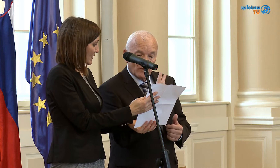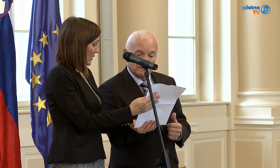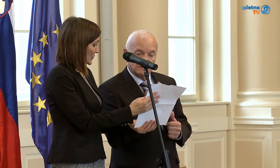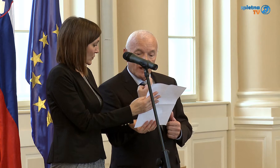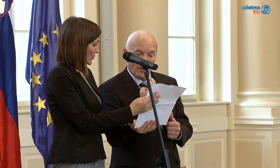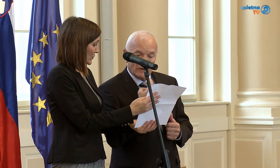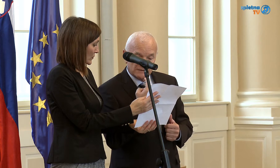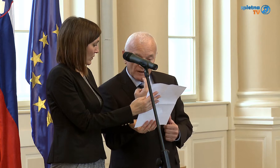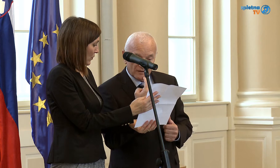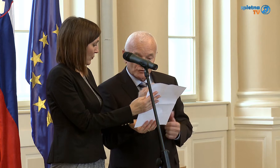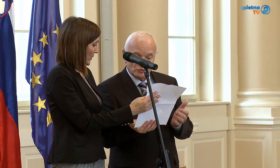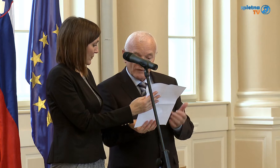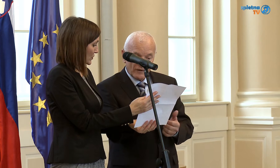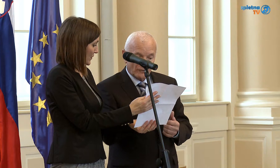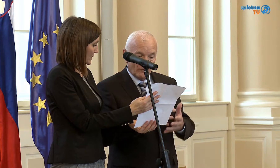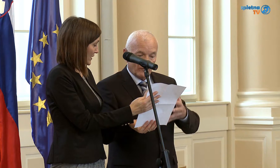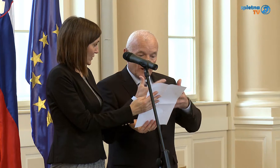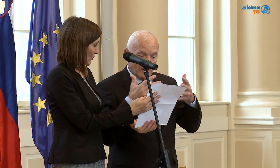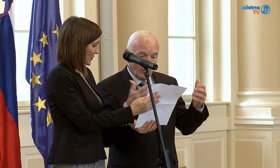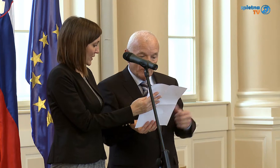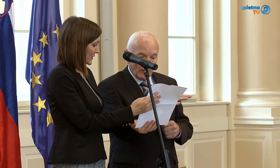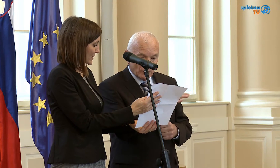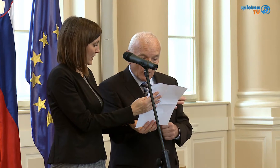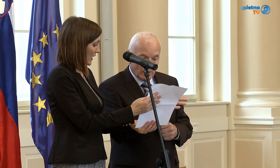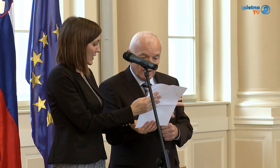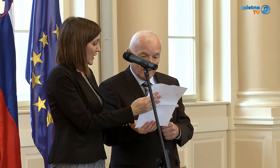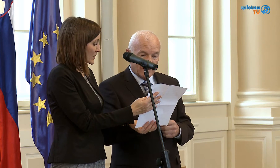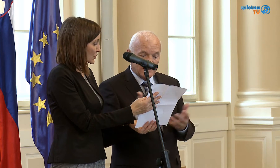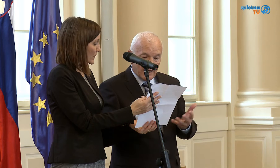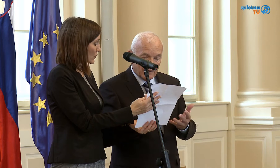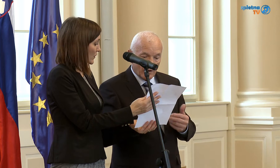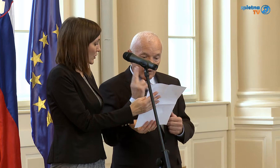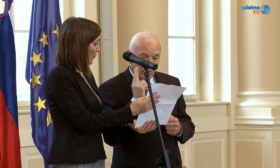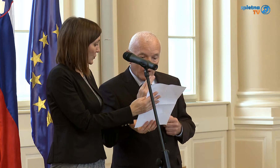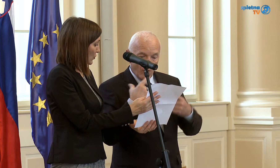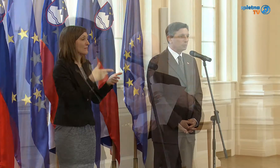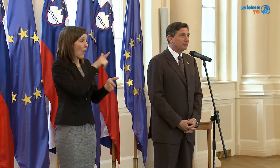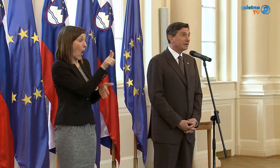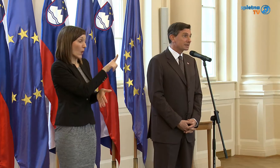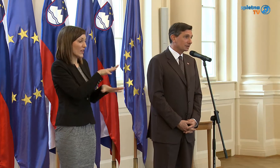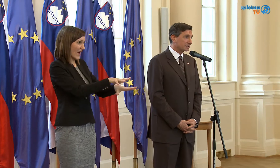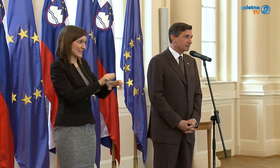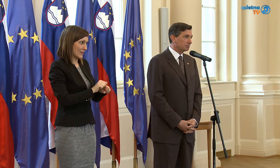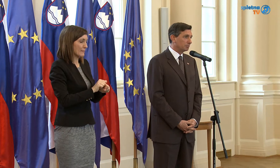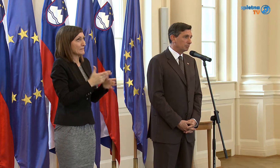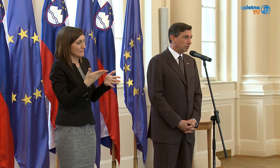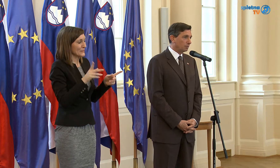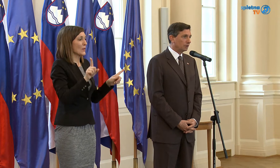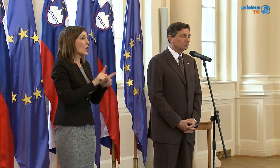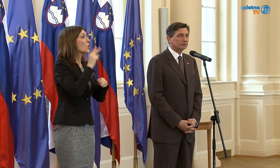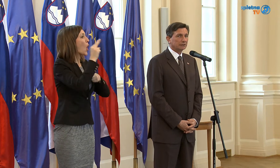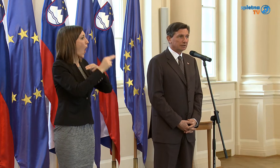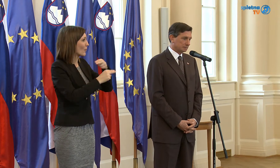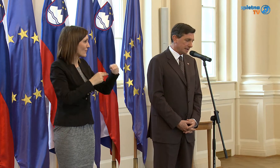Kljub sprejemu zakonov o uporabi slovenskega znakovnega jezika je še vedno veliko področij. Vezo, da se